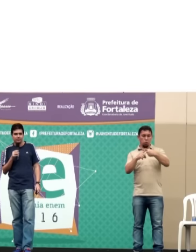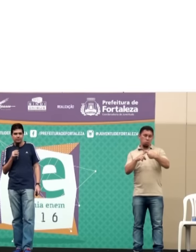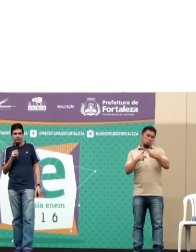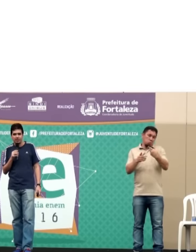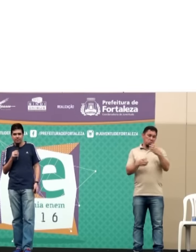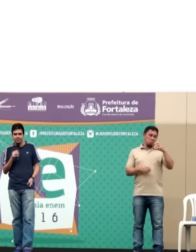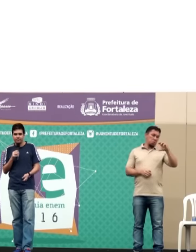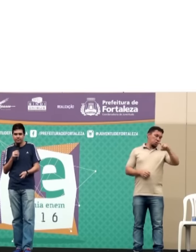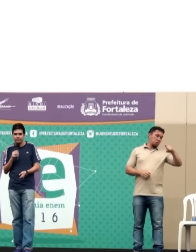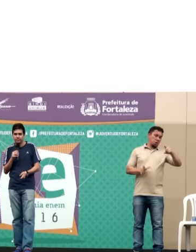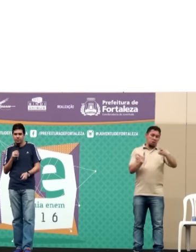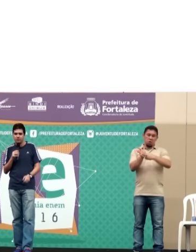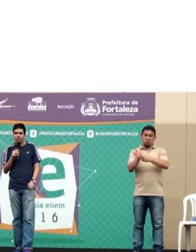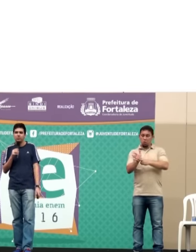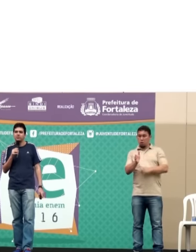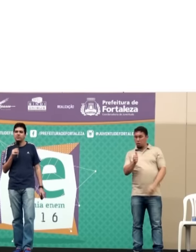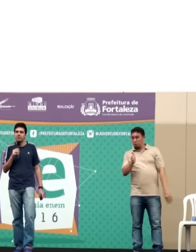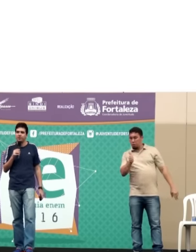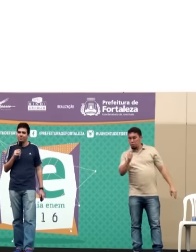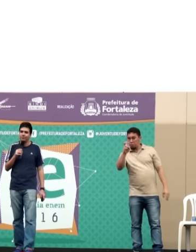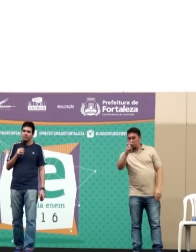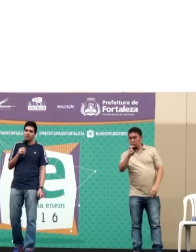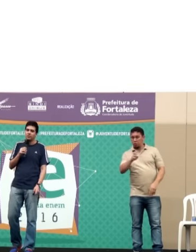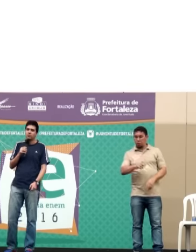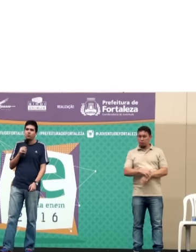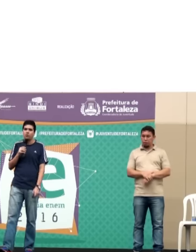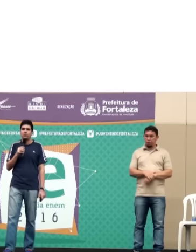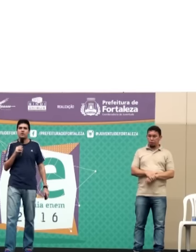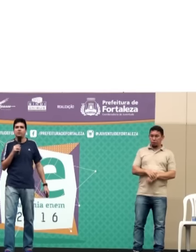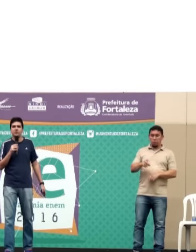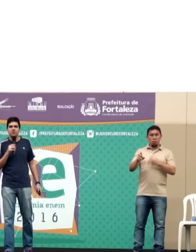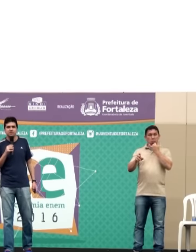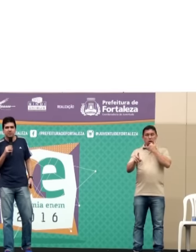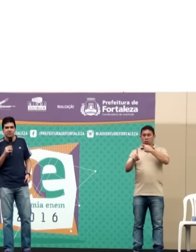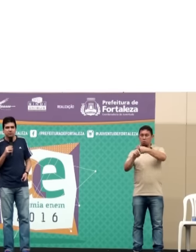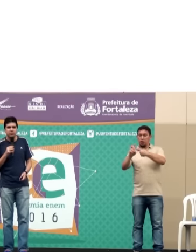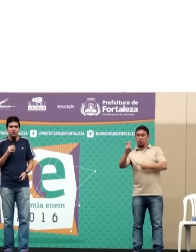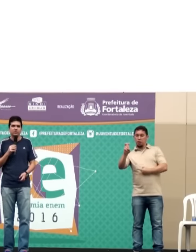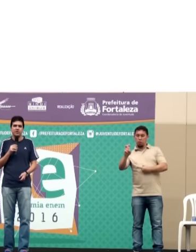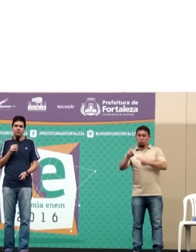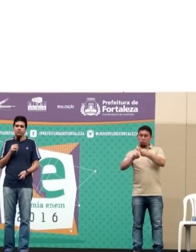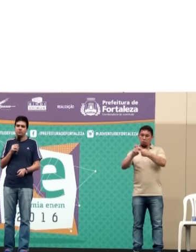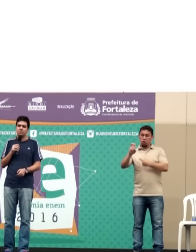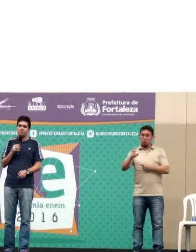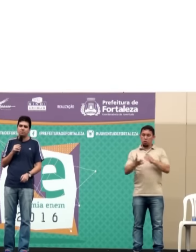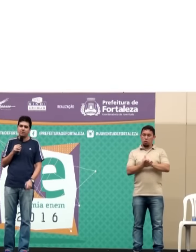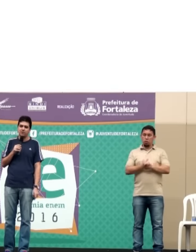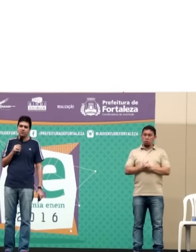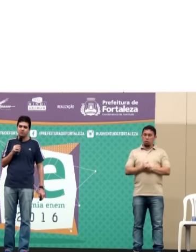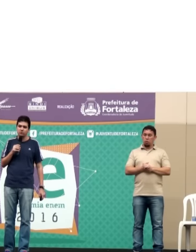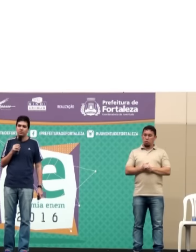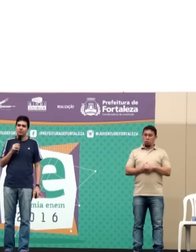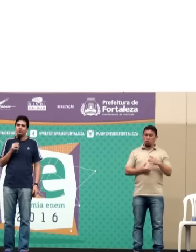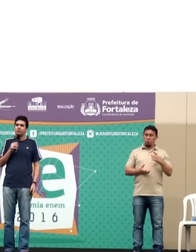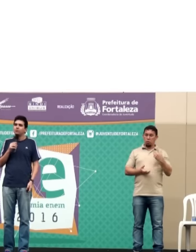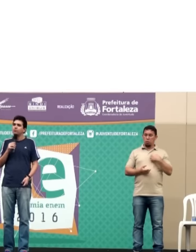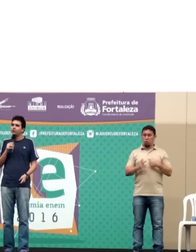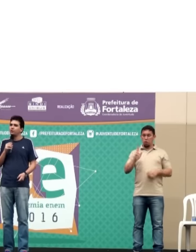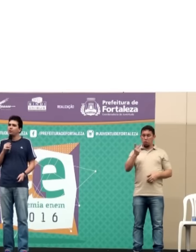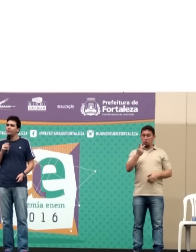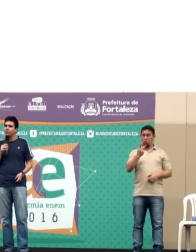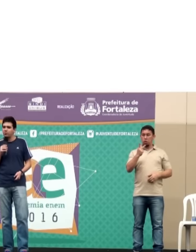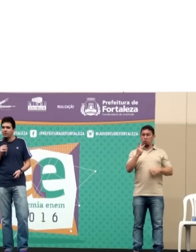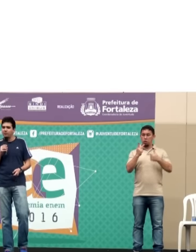5. Tá? Outro exemplo. Quanto é o número de oxidação do hidrogênio? Mais 1.